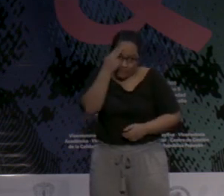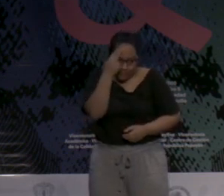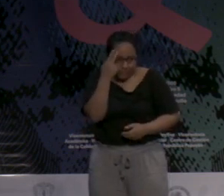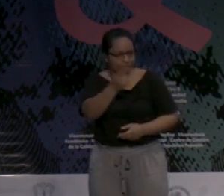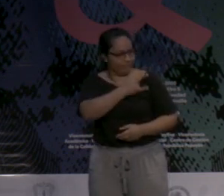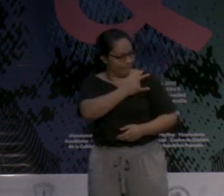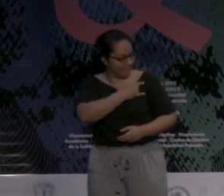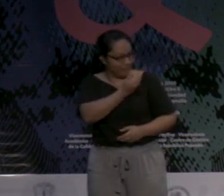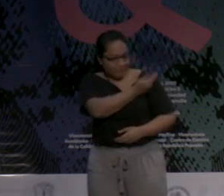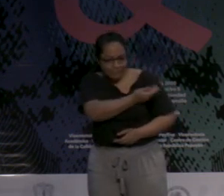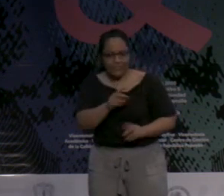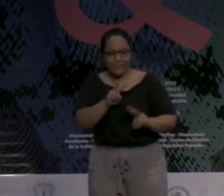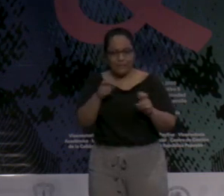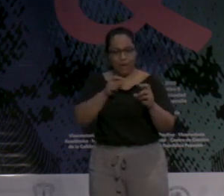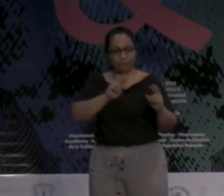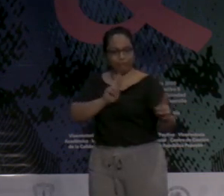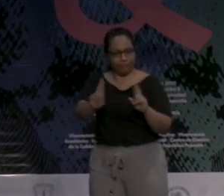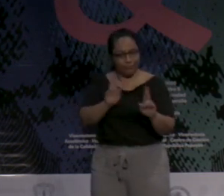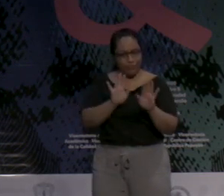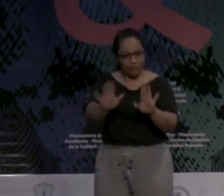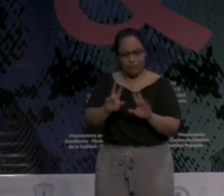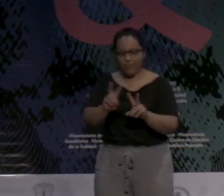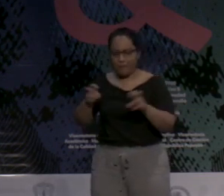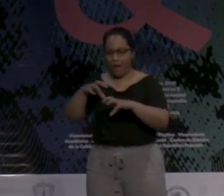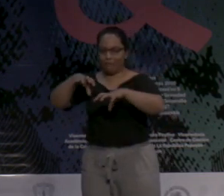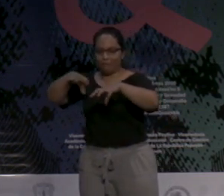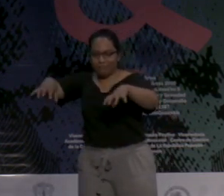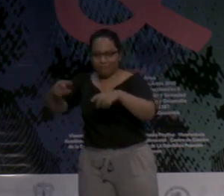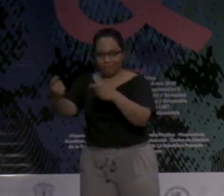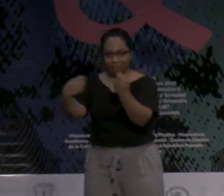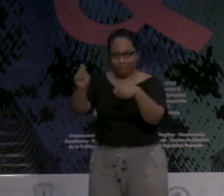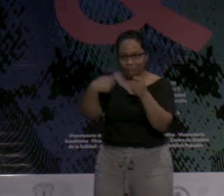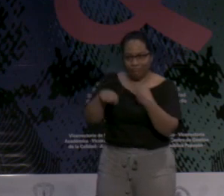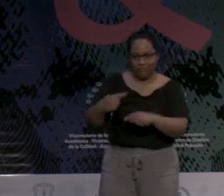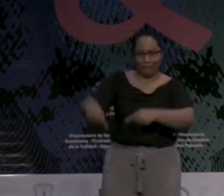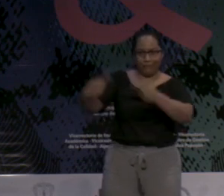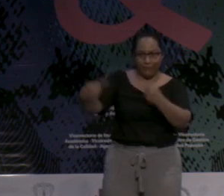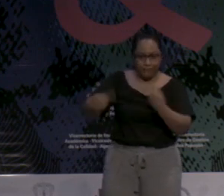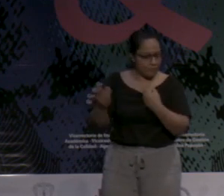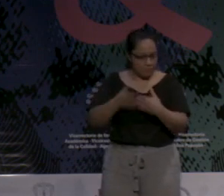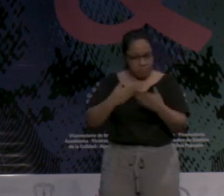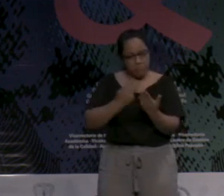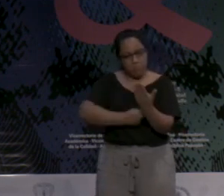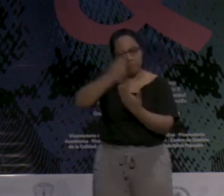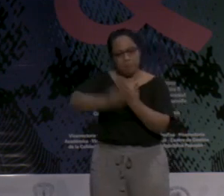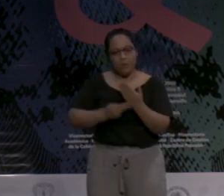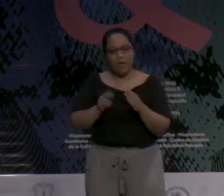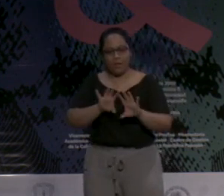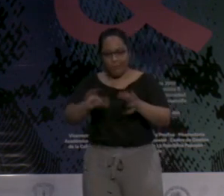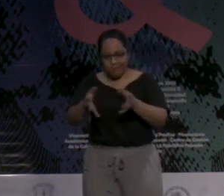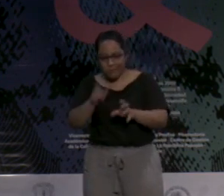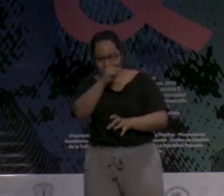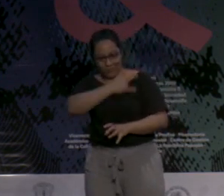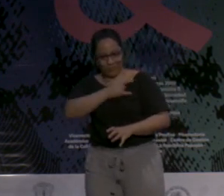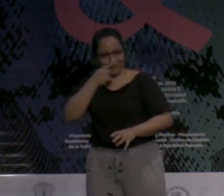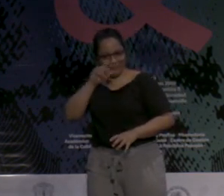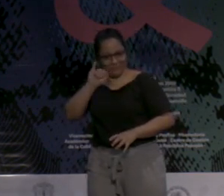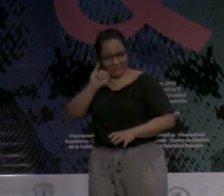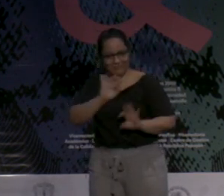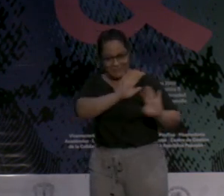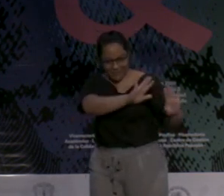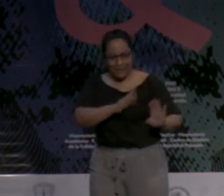cadena, producir la pregunta, ¿por qué me importa el otro? Y producir esa pregunta a nuestra universidad que nos estaba